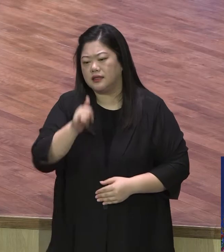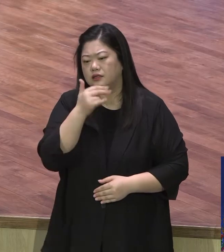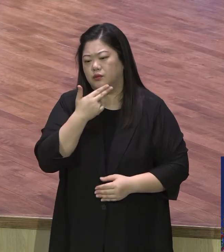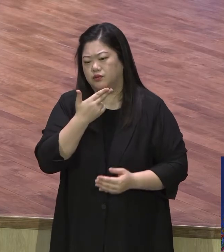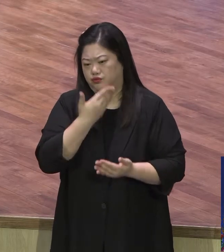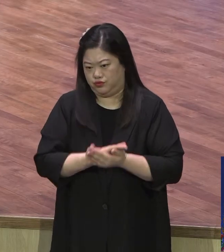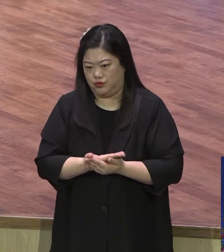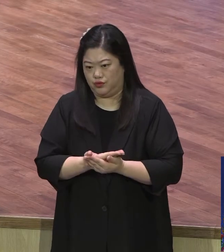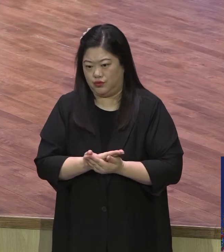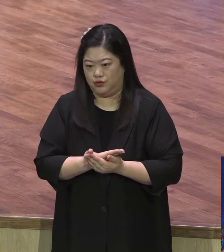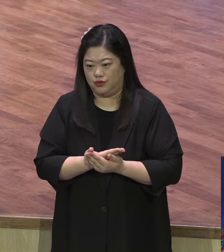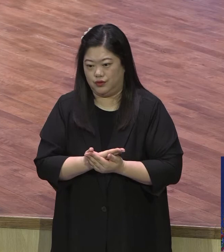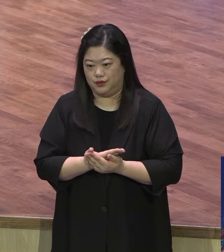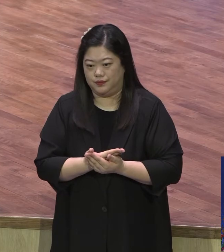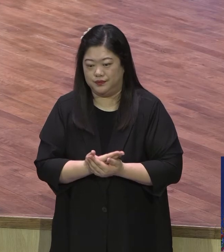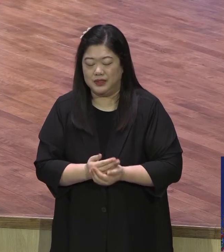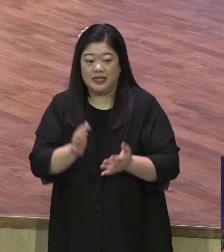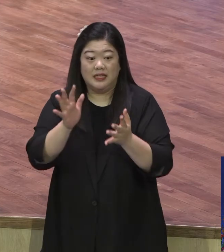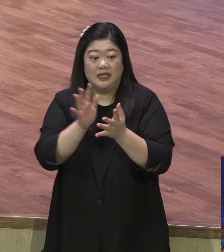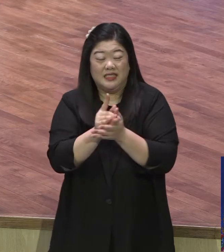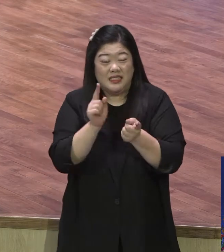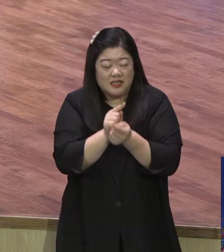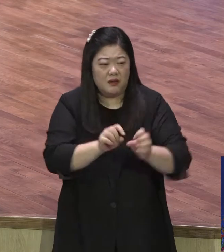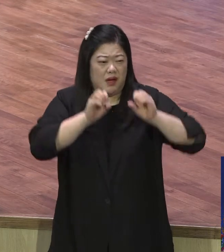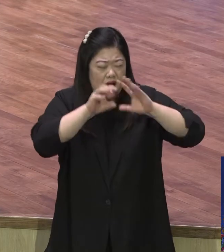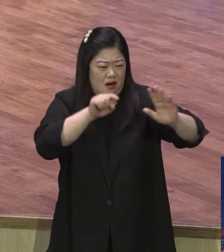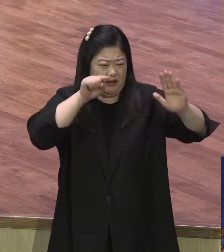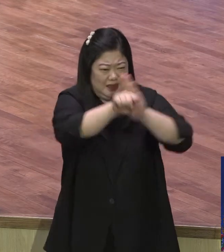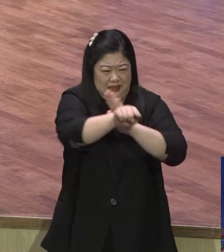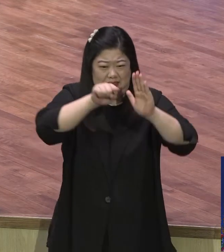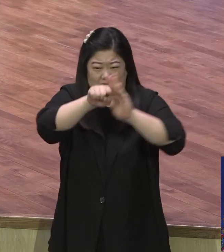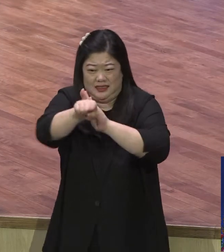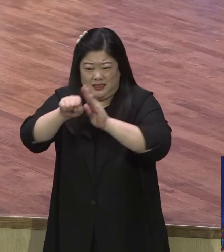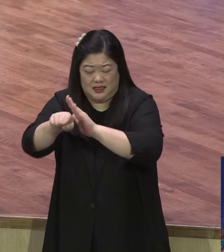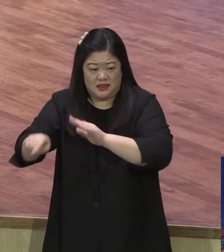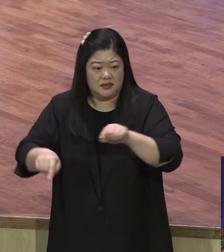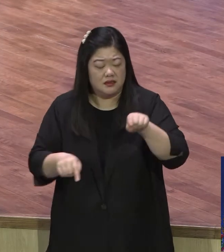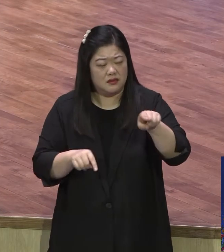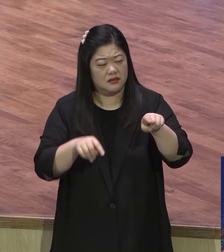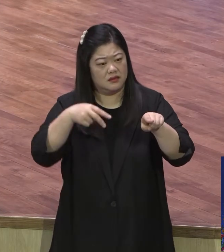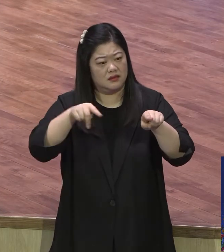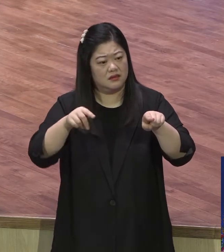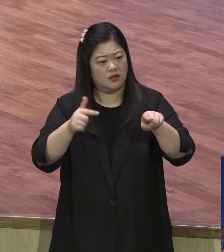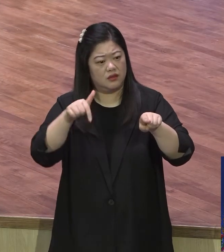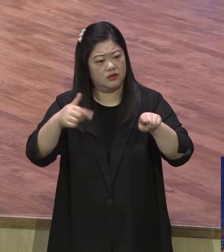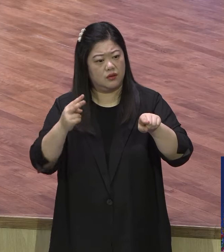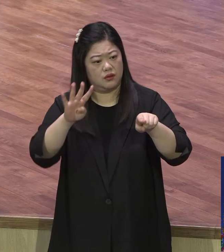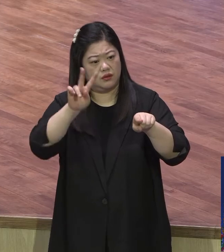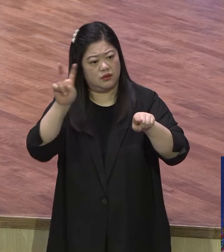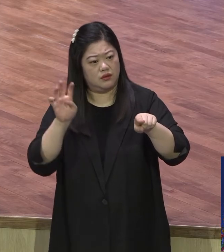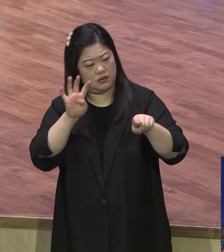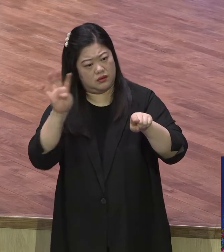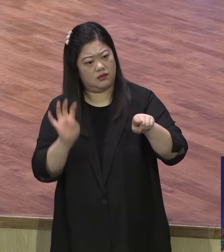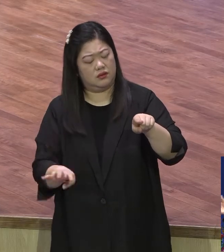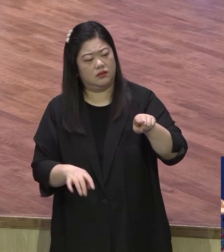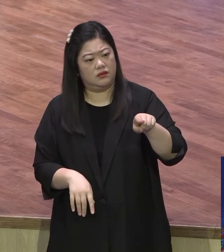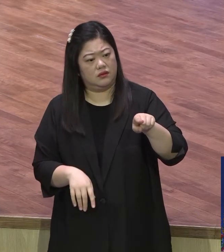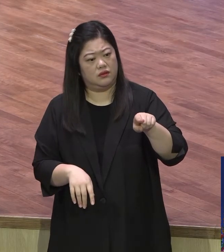성교사만 하는 걸 지금 다락방 시스템 사는 다락방 성교가 아닙니다 충격이죠 본인은